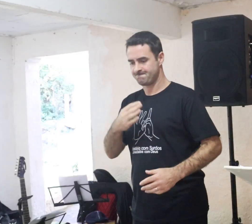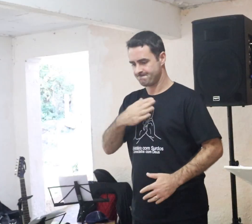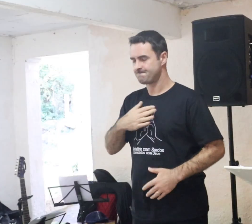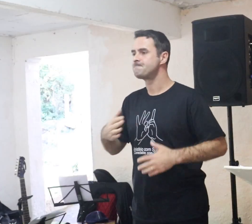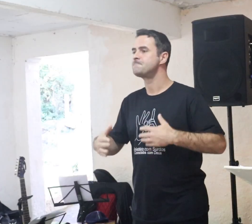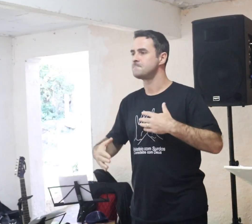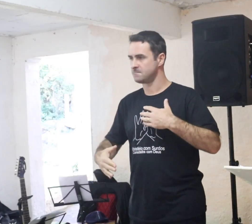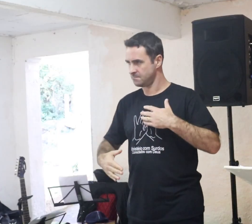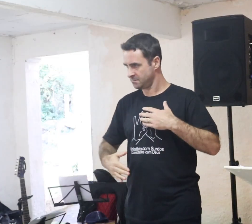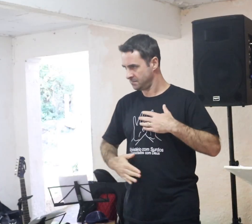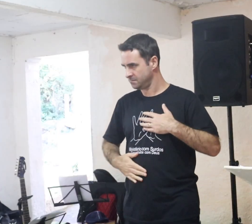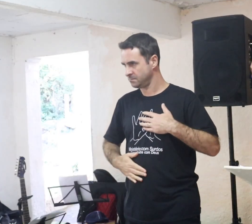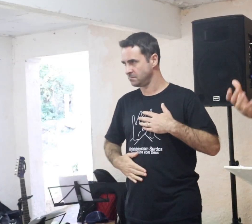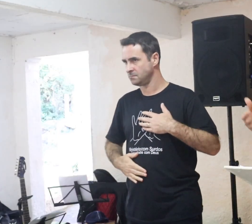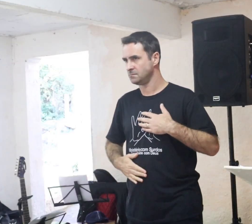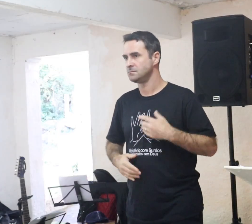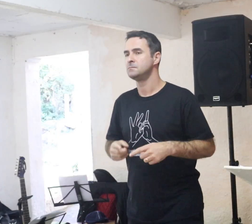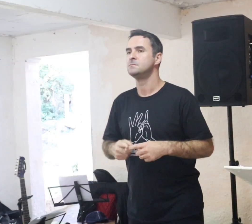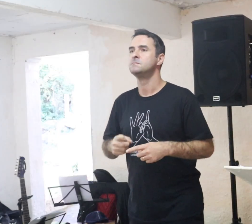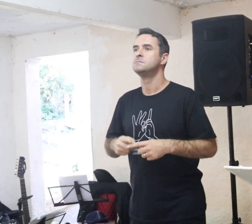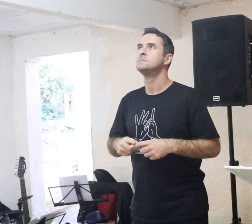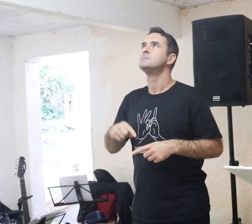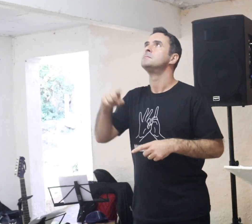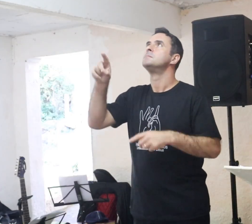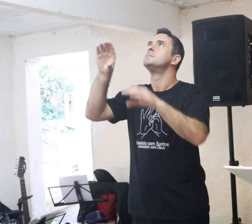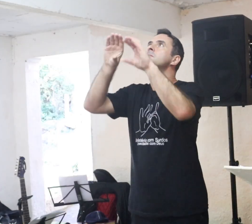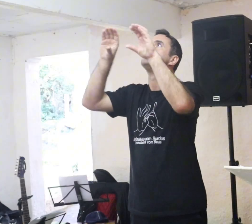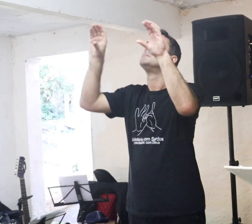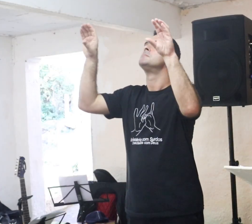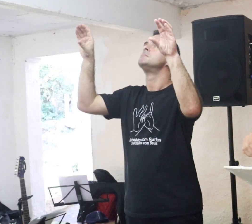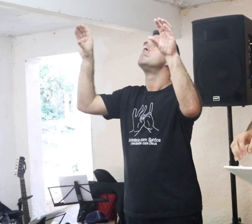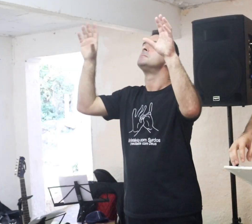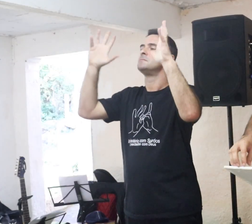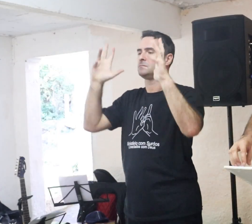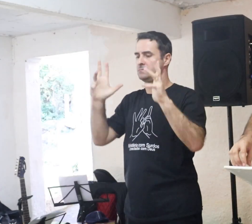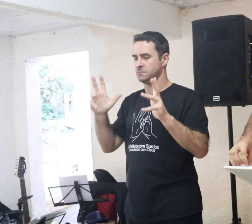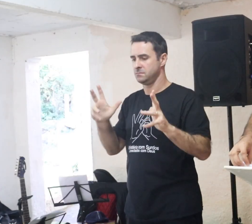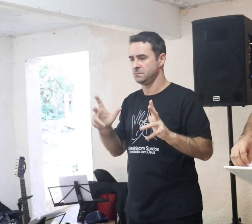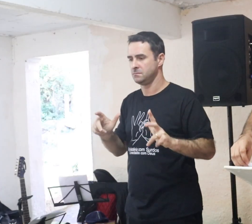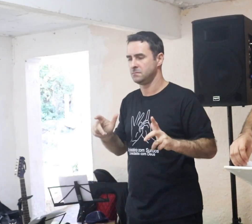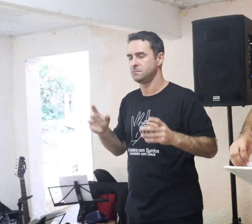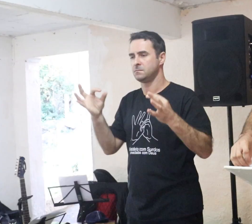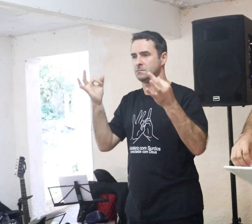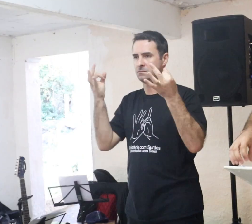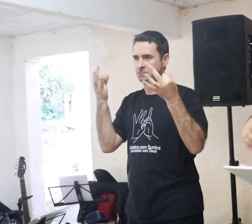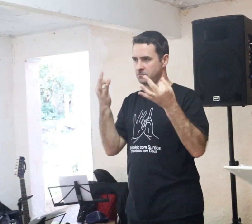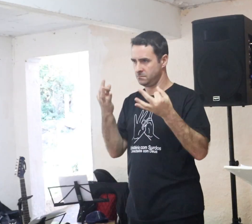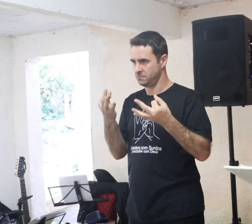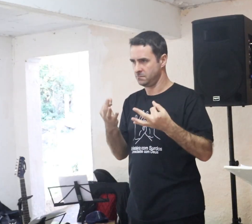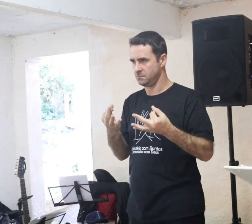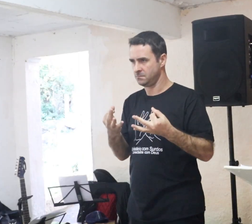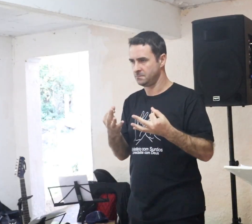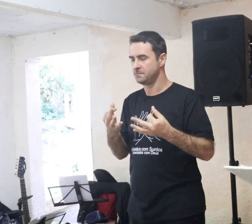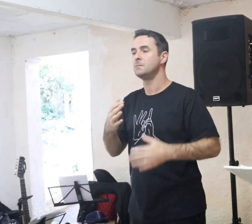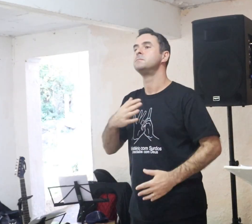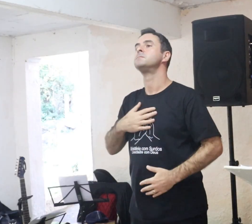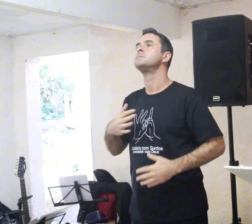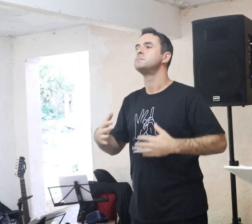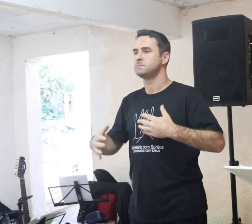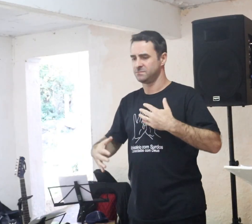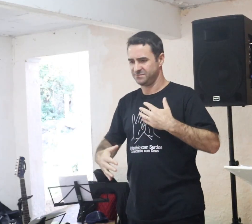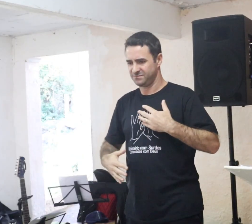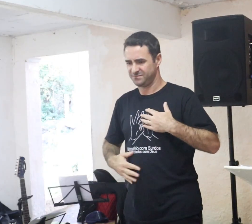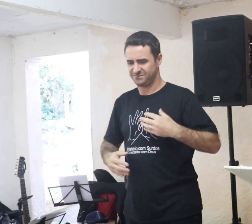suportar a herança que nos está prometida como povo de Deus, porque esse corpo está sujeito